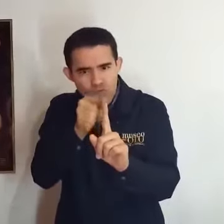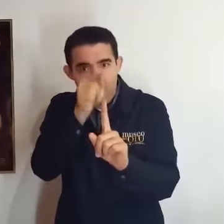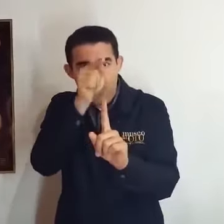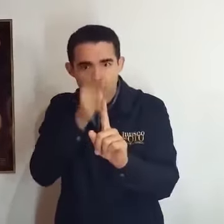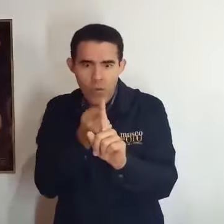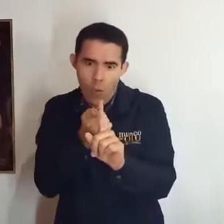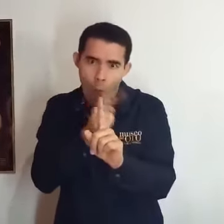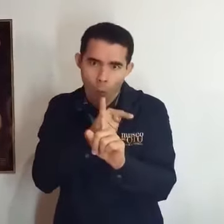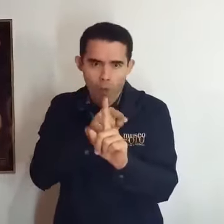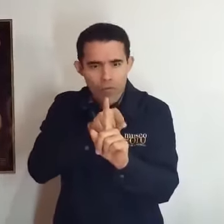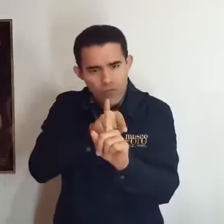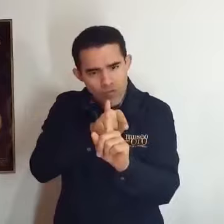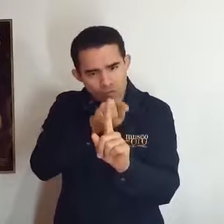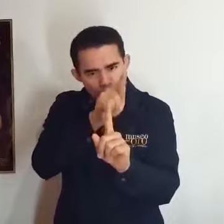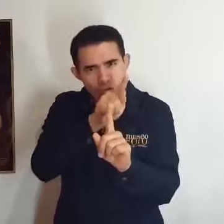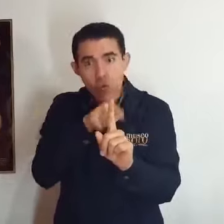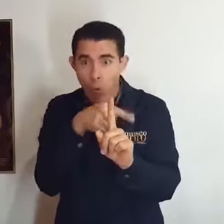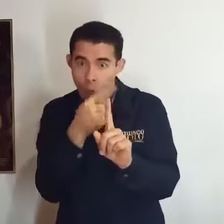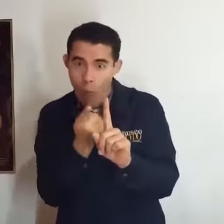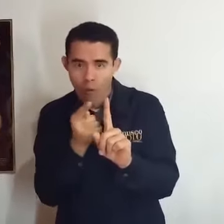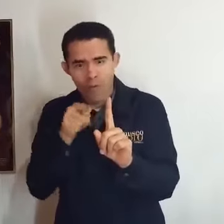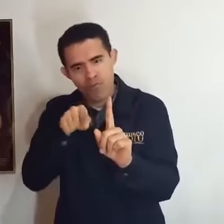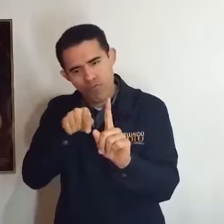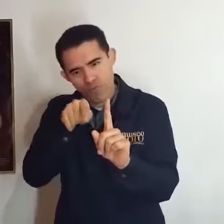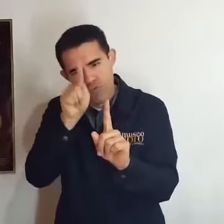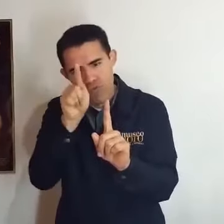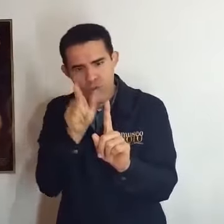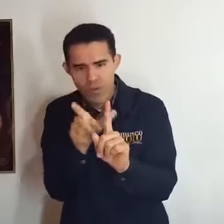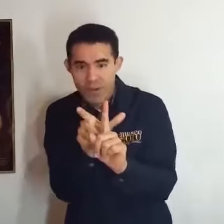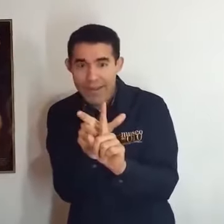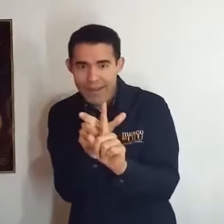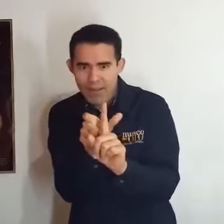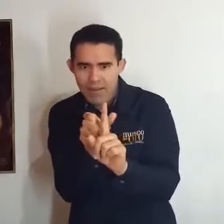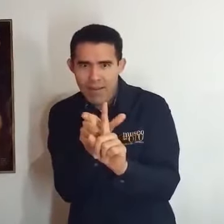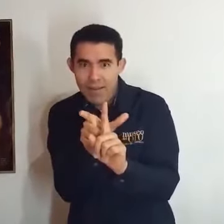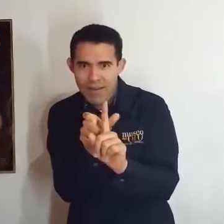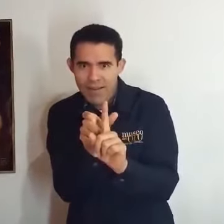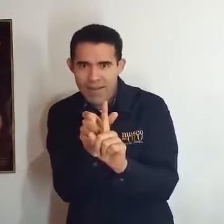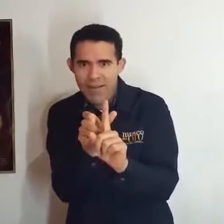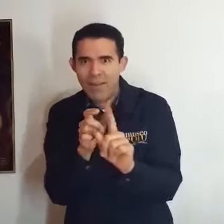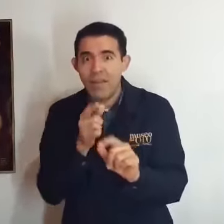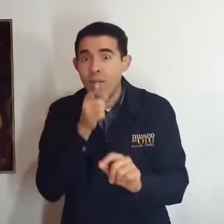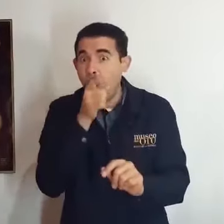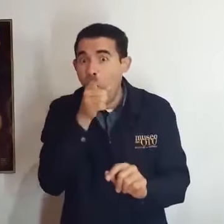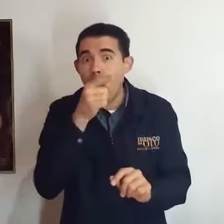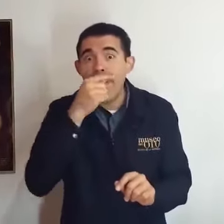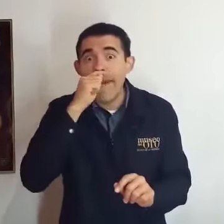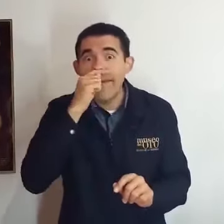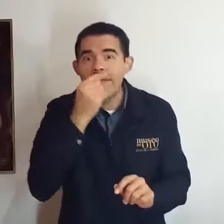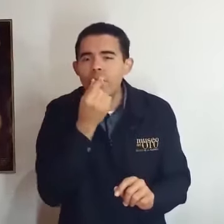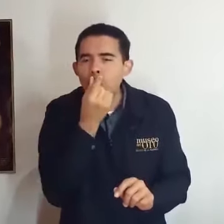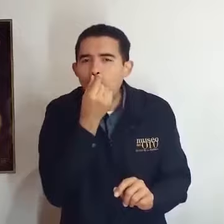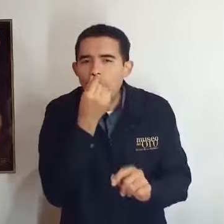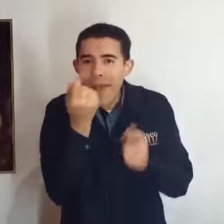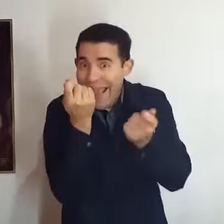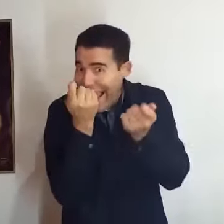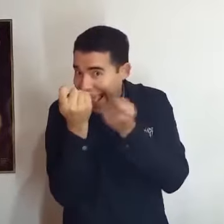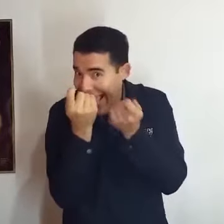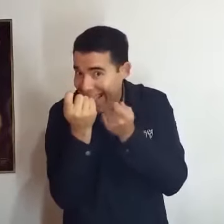eje vertical, marca con un lápiz una pequeña línea de referencia. Luego dos más, una a la izquierda